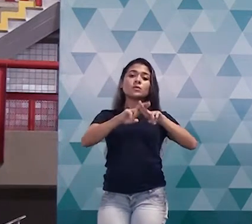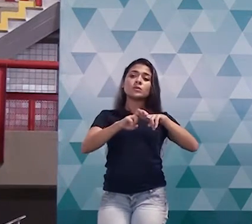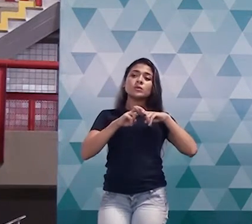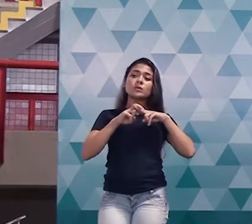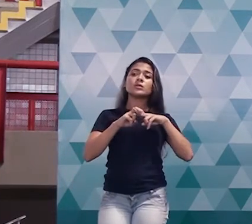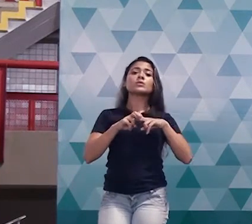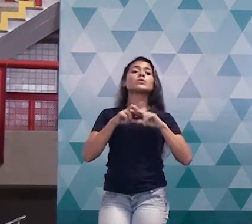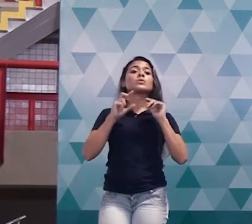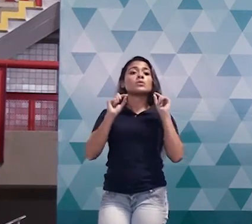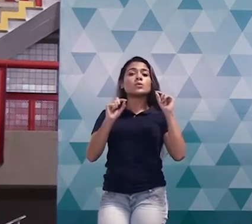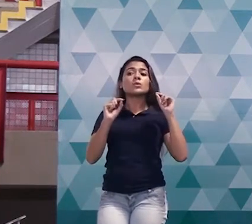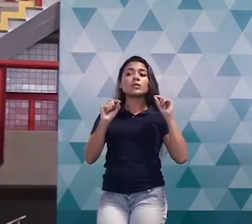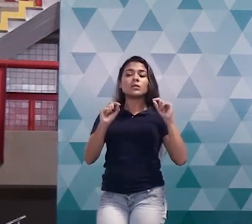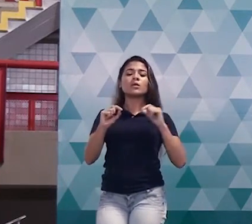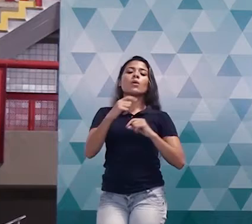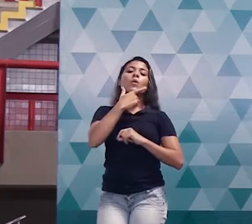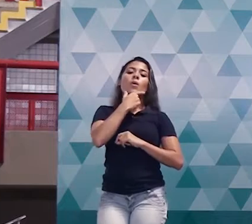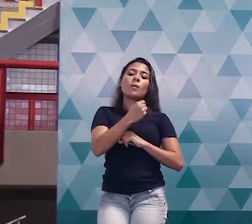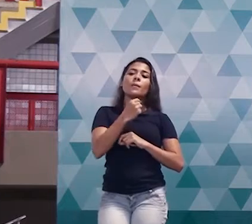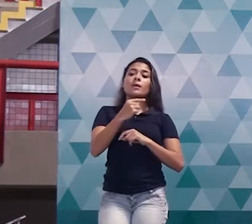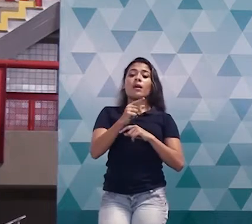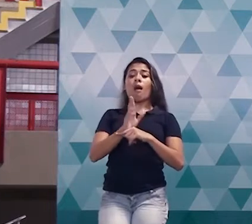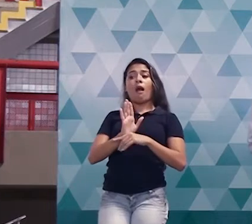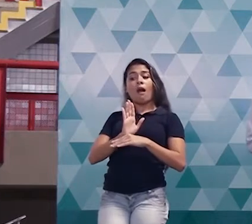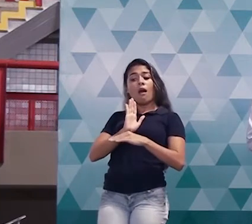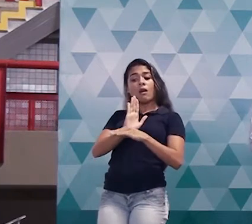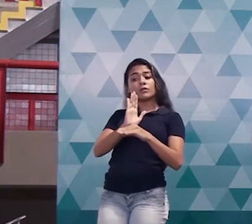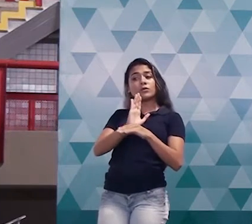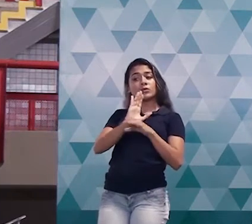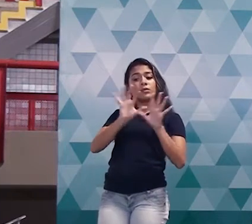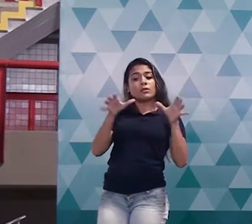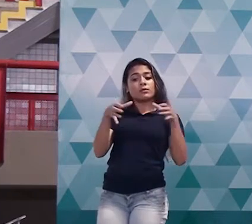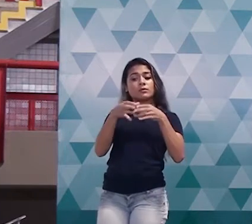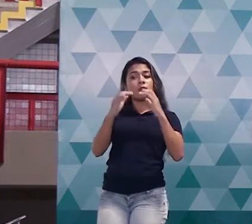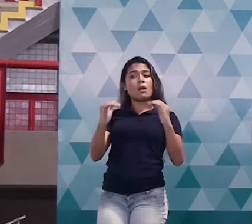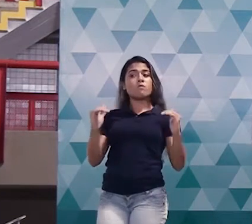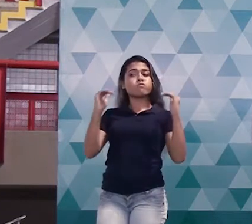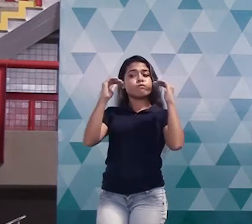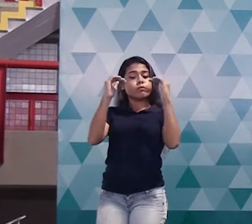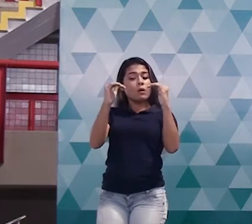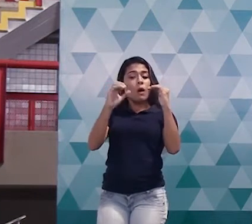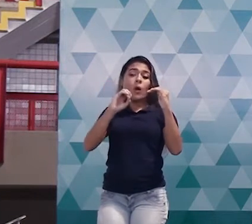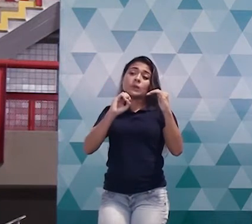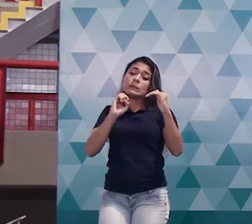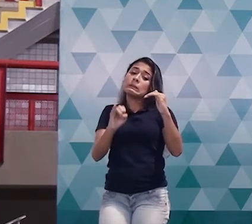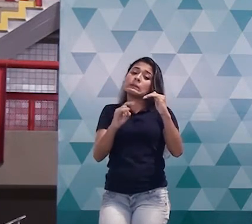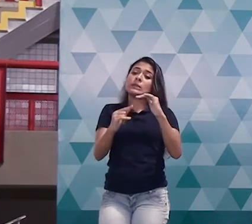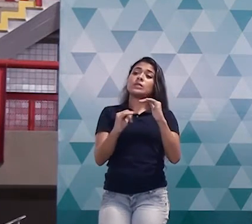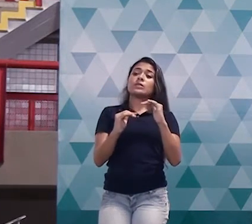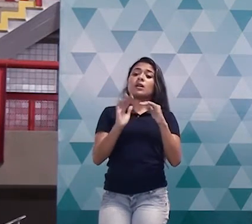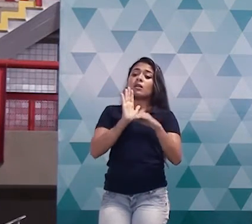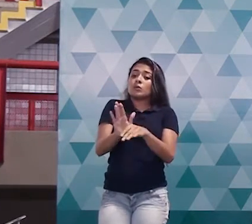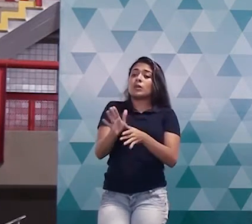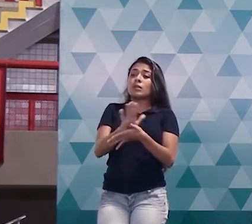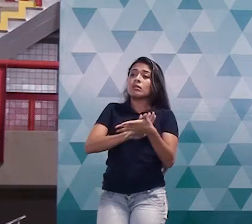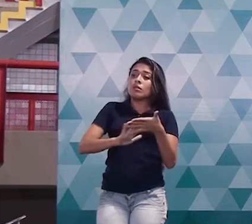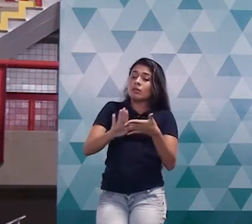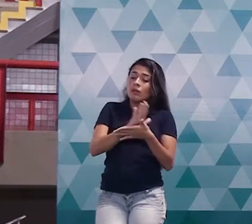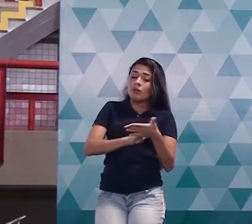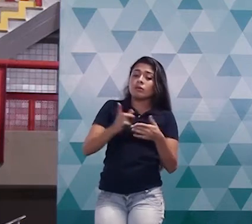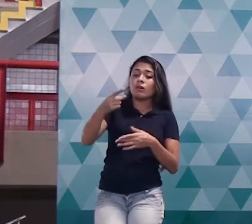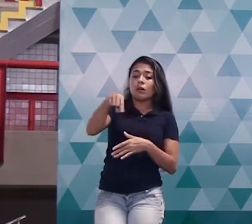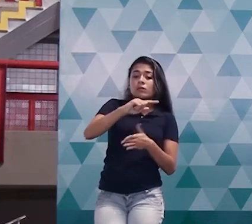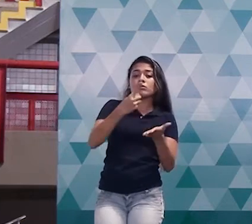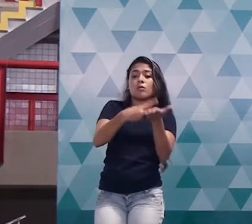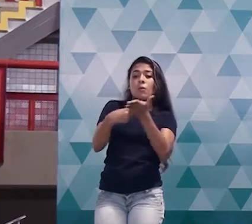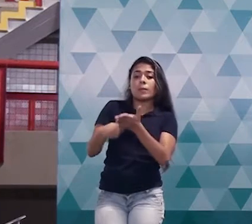ou a elite pegava a cabeça dele. Mas, por outro lado, a elite também estava interessada em garantir seus